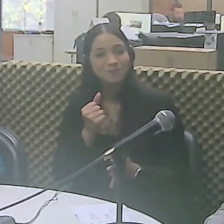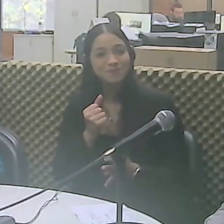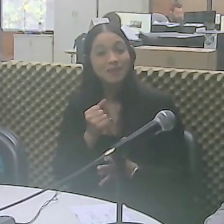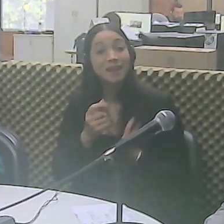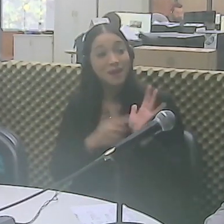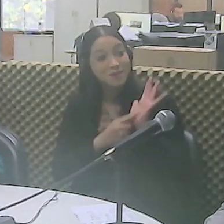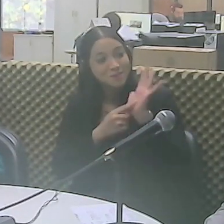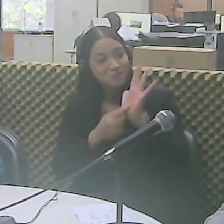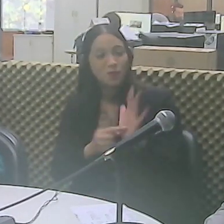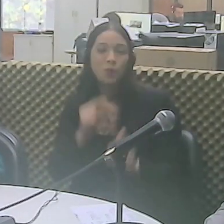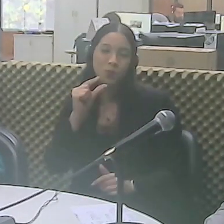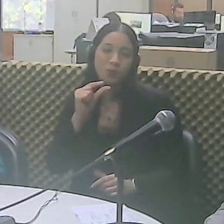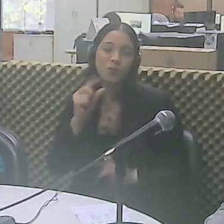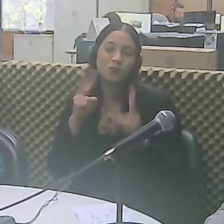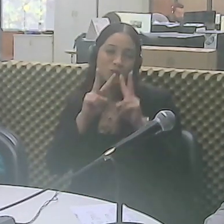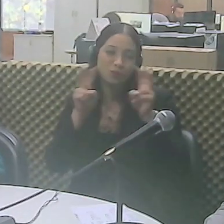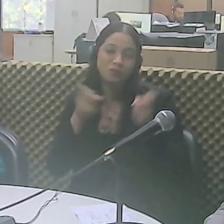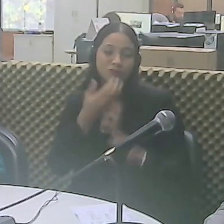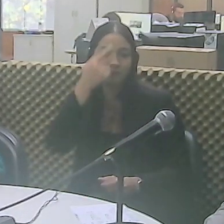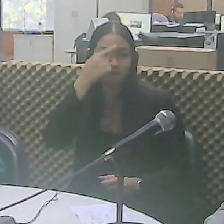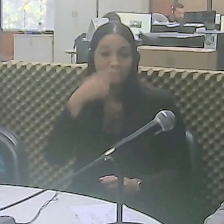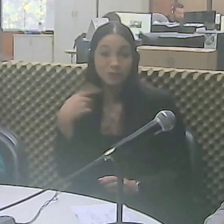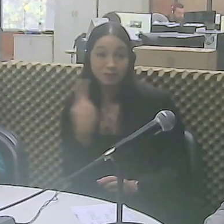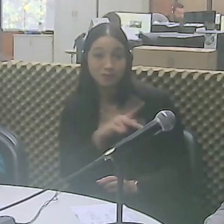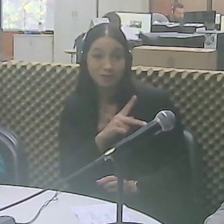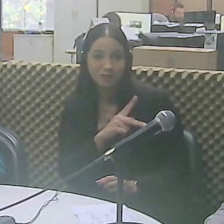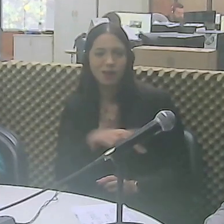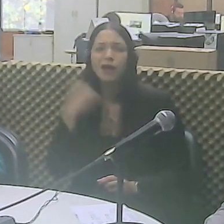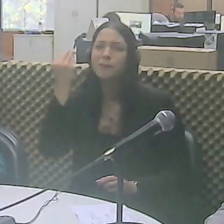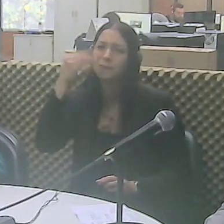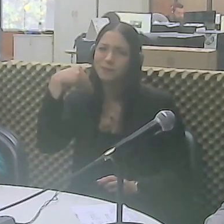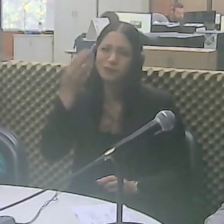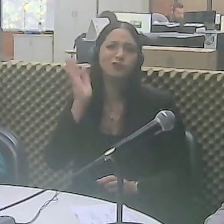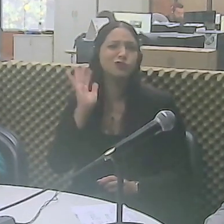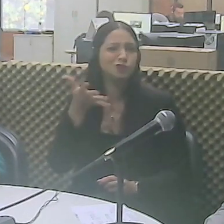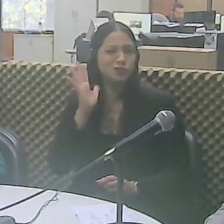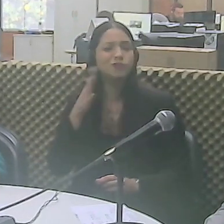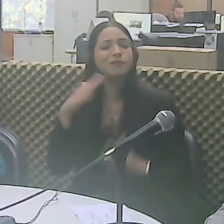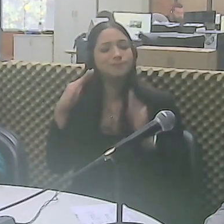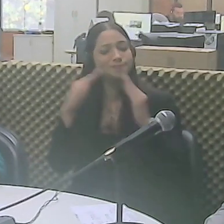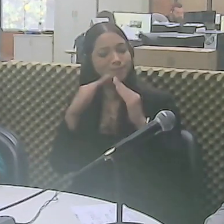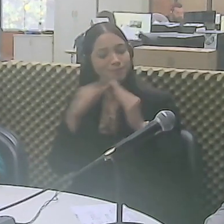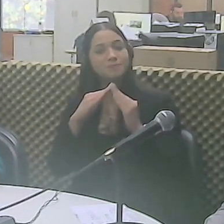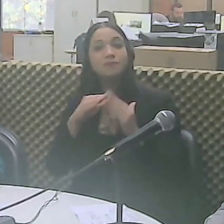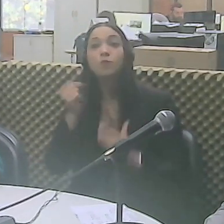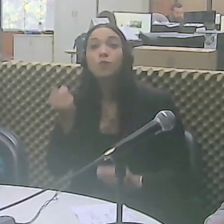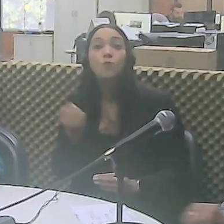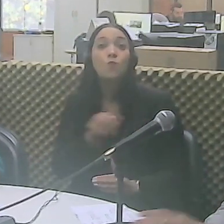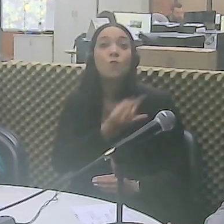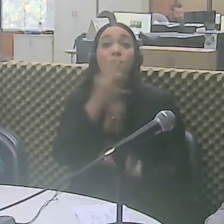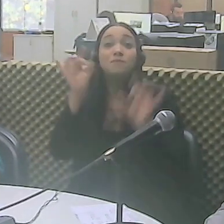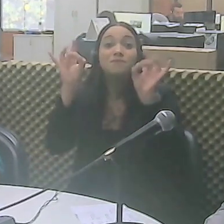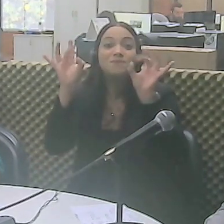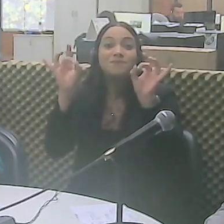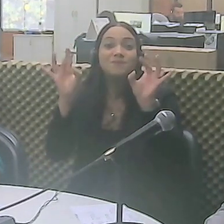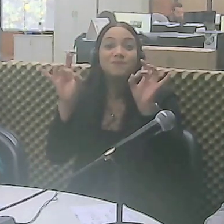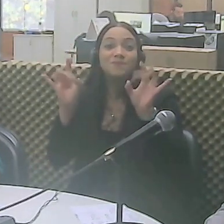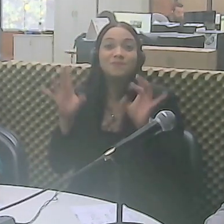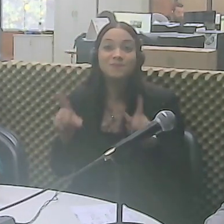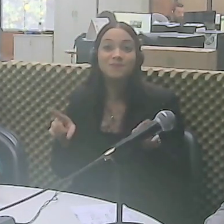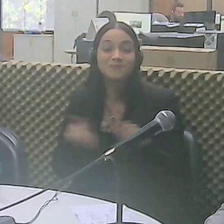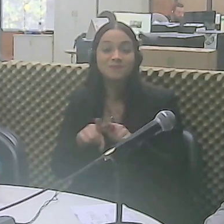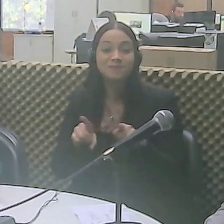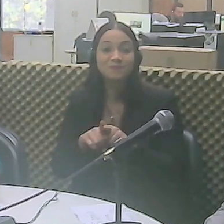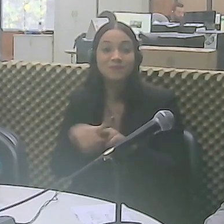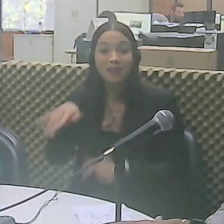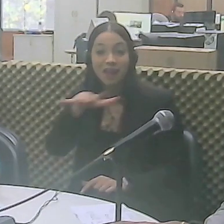Queria apresentar um pouquinho aí o Luiz Carlos. Ele tem uma vasta experiência aí na área de habitação, tem várias especializações, inclusive